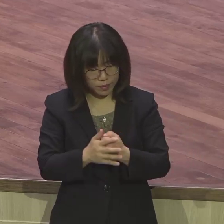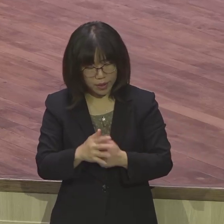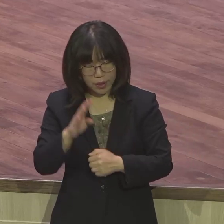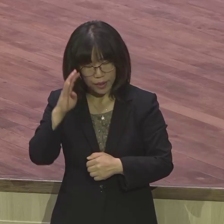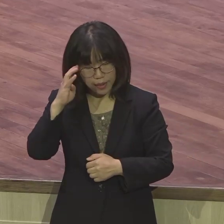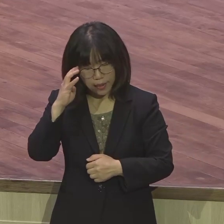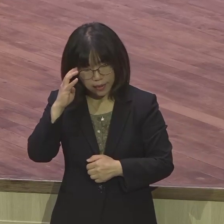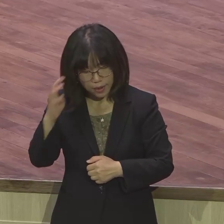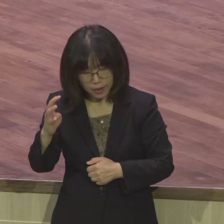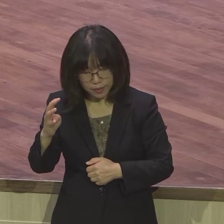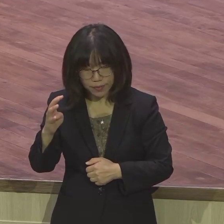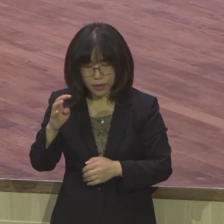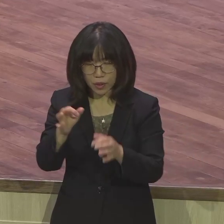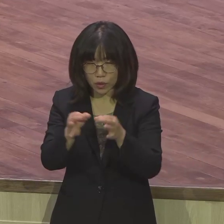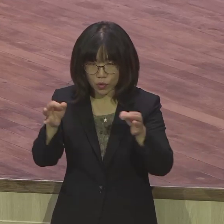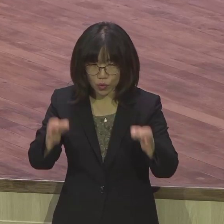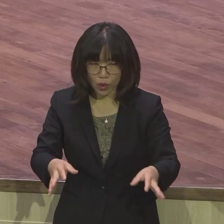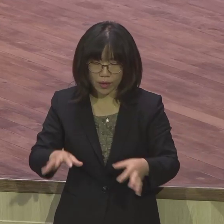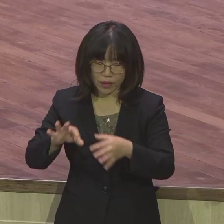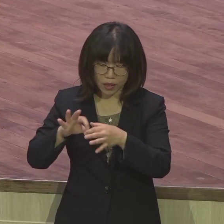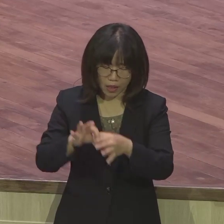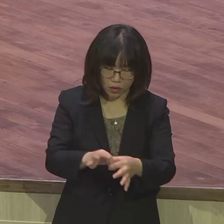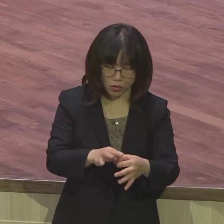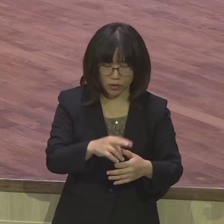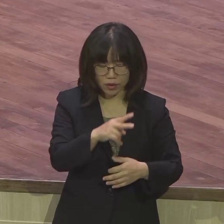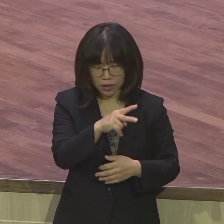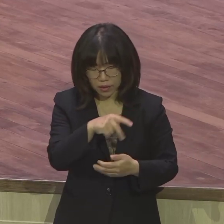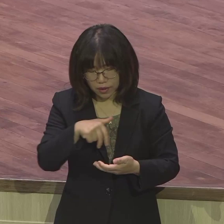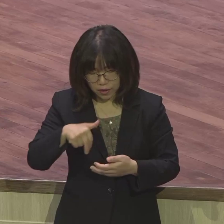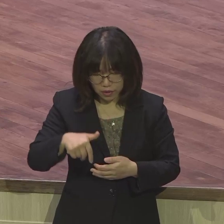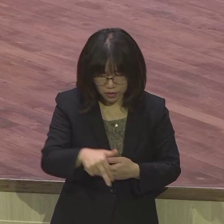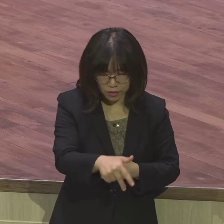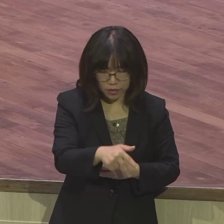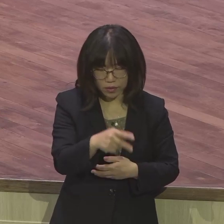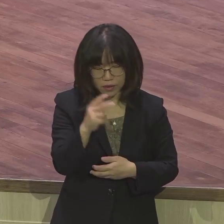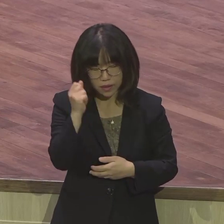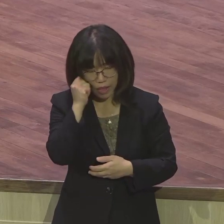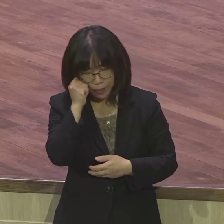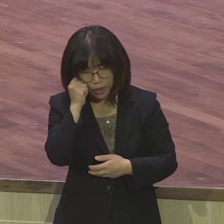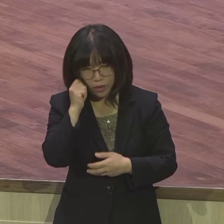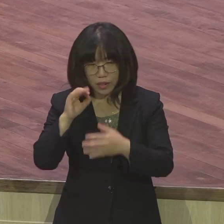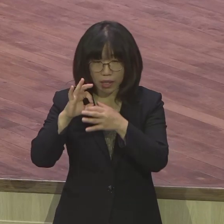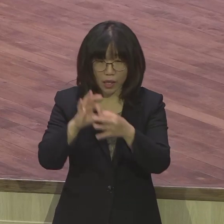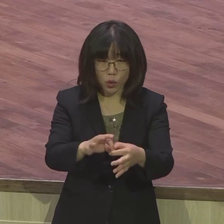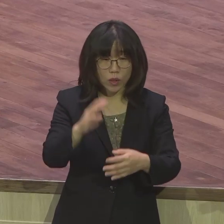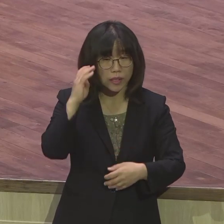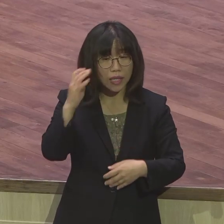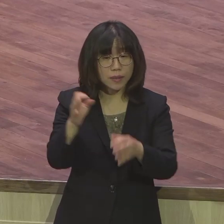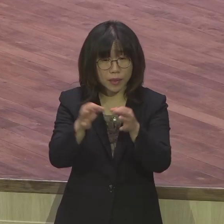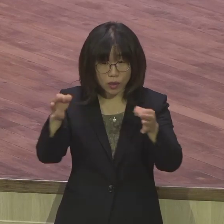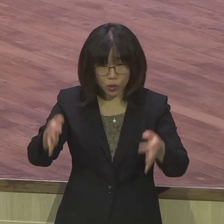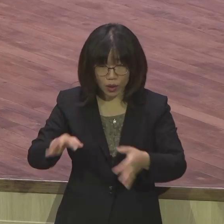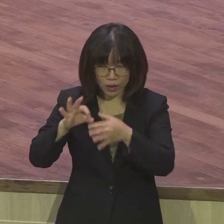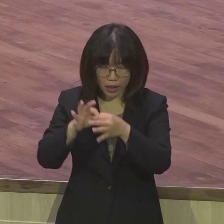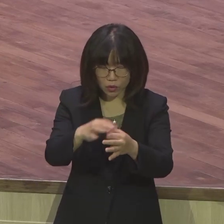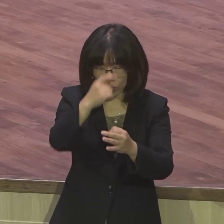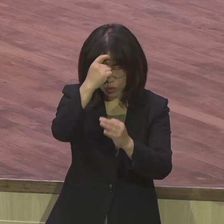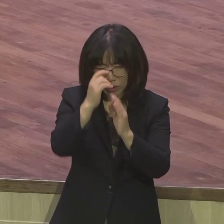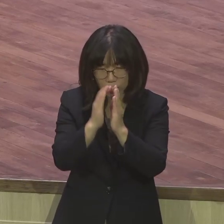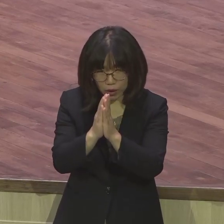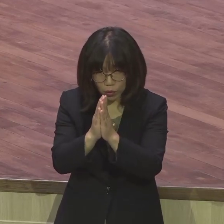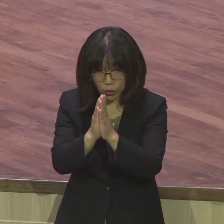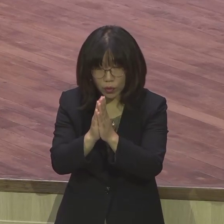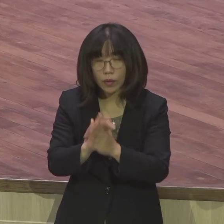뛰어서 걸어서 자면서 40일 동안, 열왕기상 19장 8절에 보면 이렇게